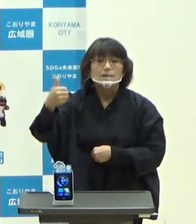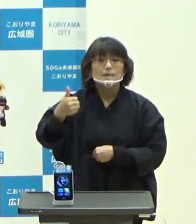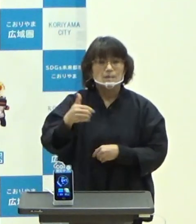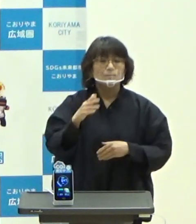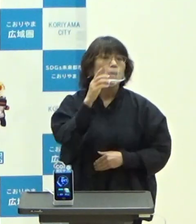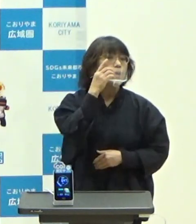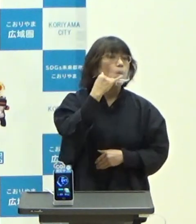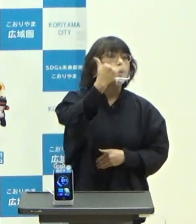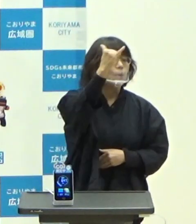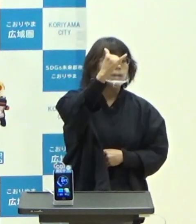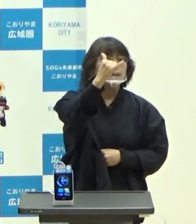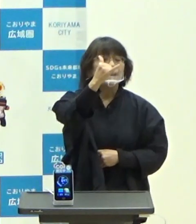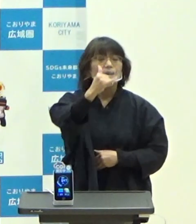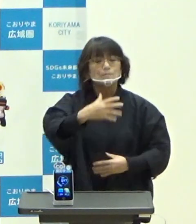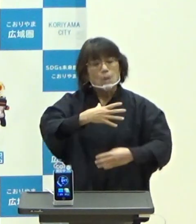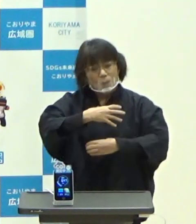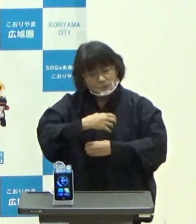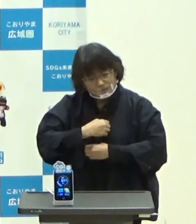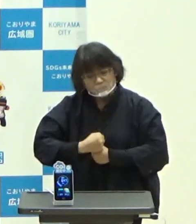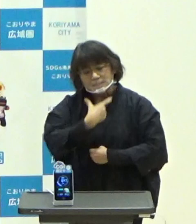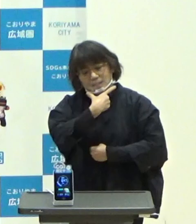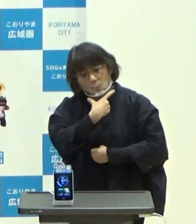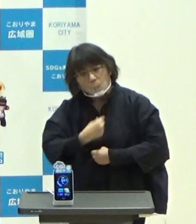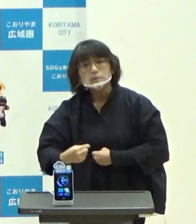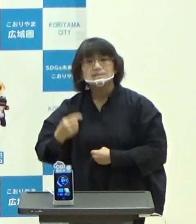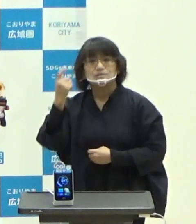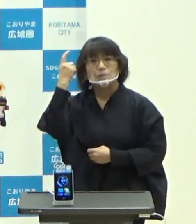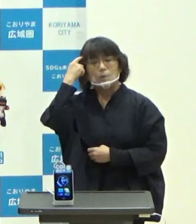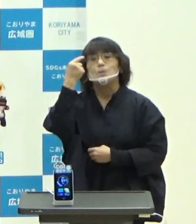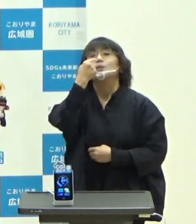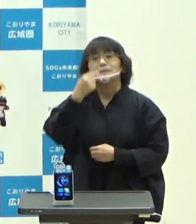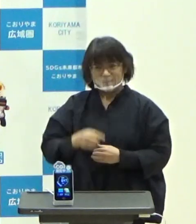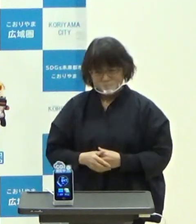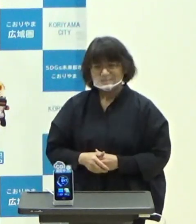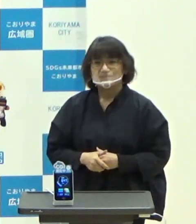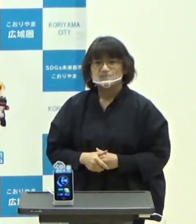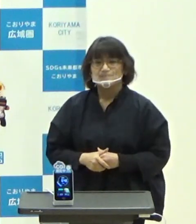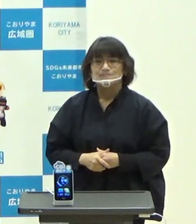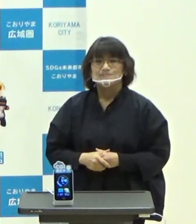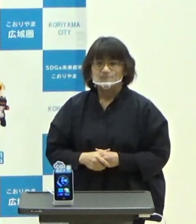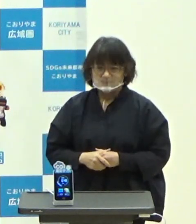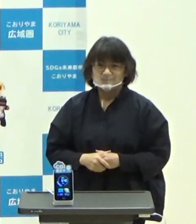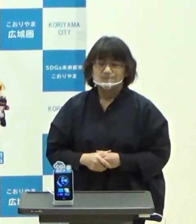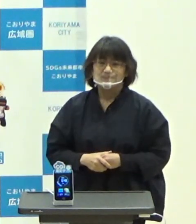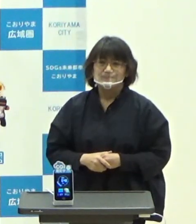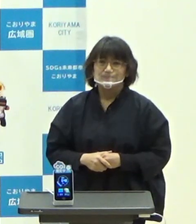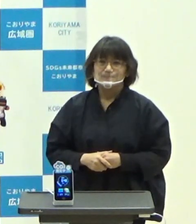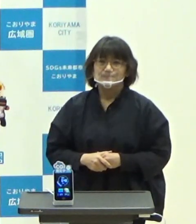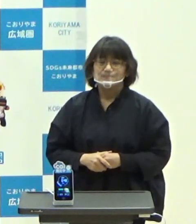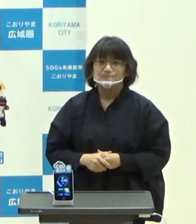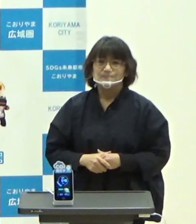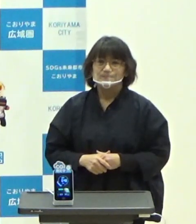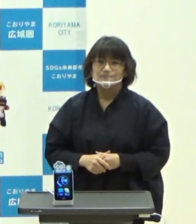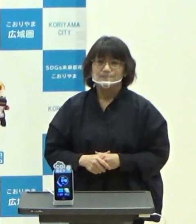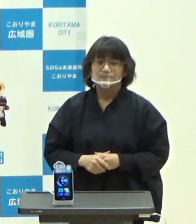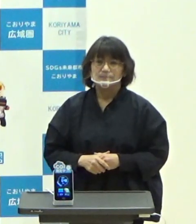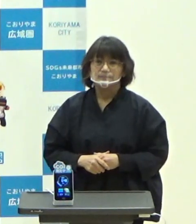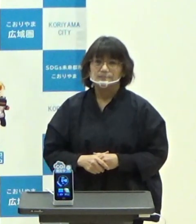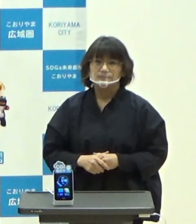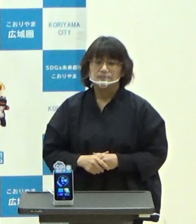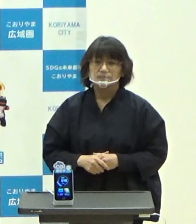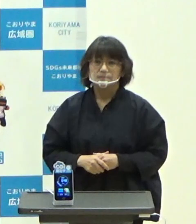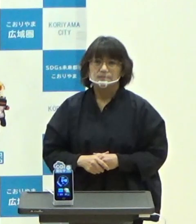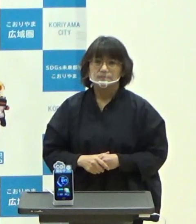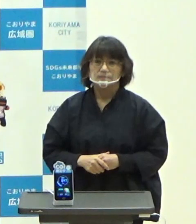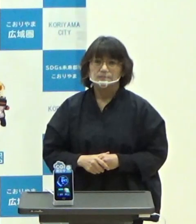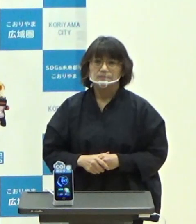たいというのが、あの今私どもは申し上げたい、また申し上げなければならないことだというふうに認識し